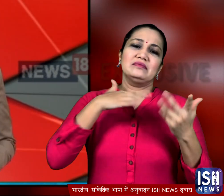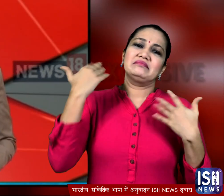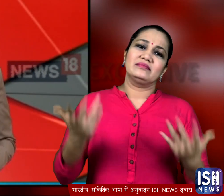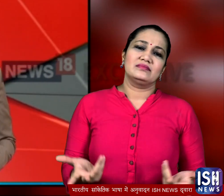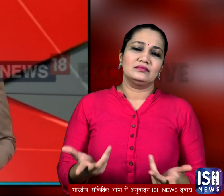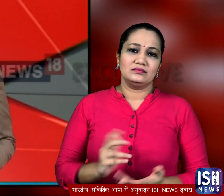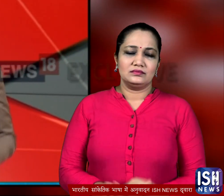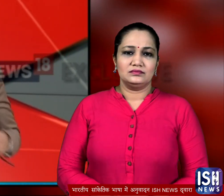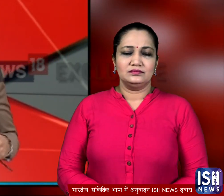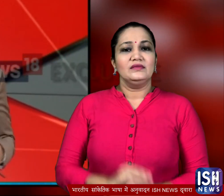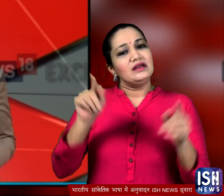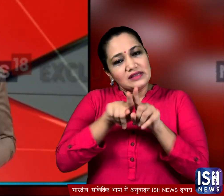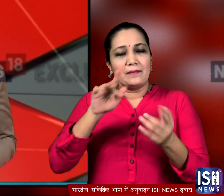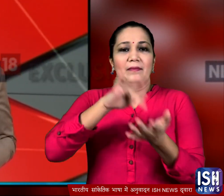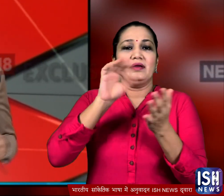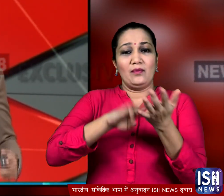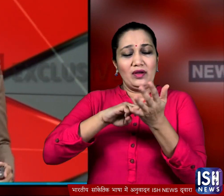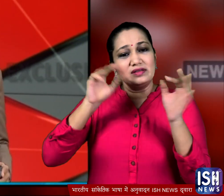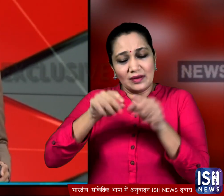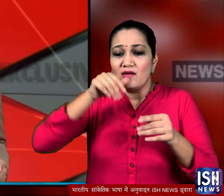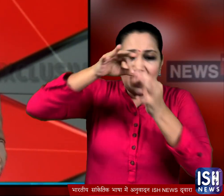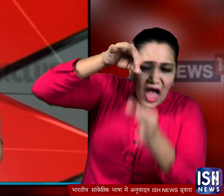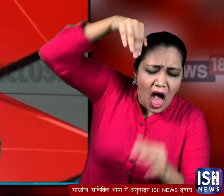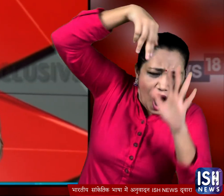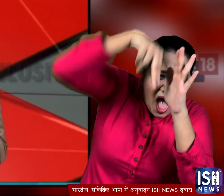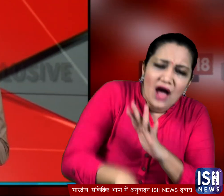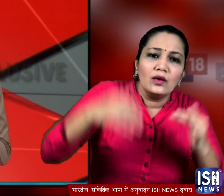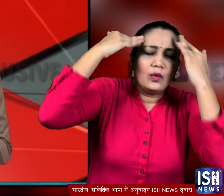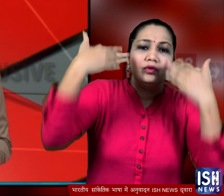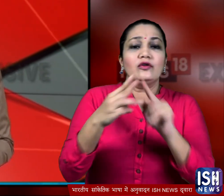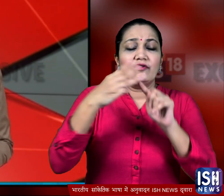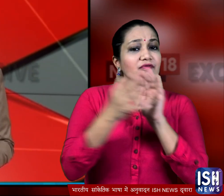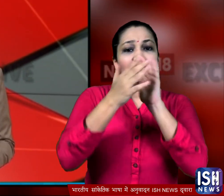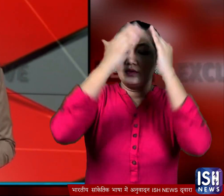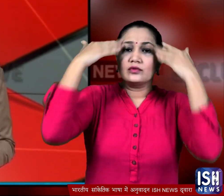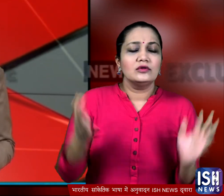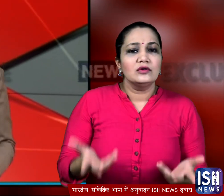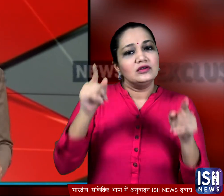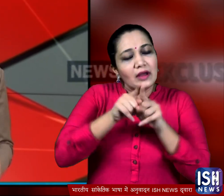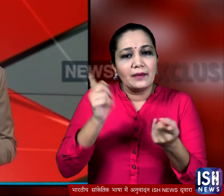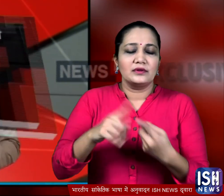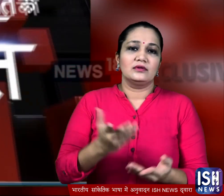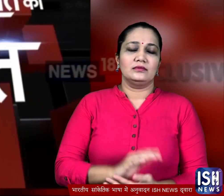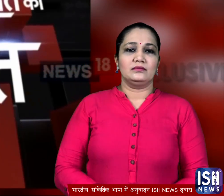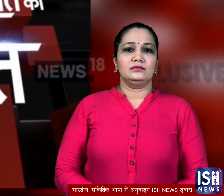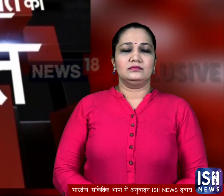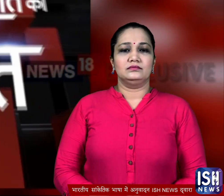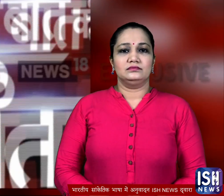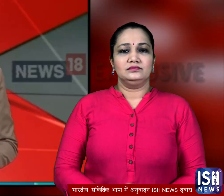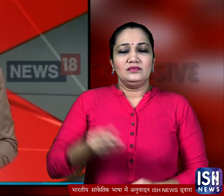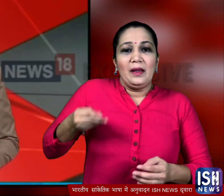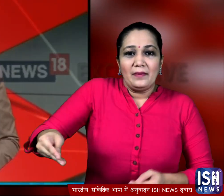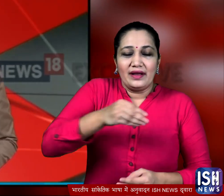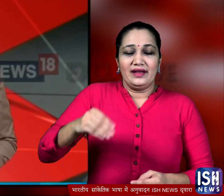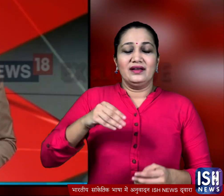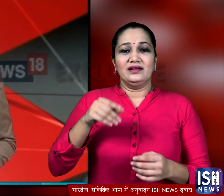लगा देते। मुंगेर में भी यही हुआ, जहां नदी की गहराई का अंदाजा उन 3 दोस्तों को नहीं लगा, जिसकी वजह से यह हादसा हो गया।